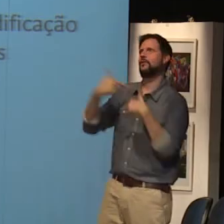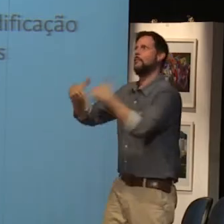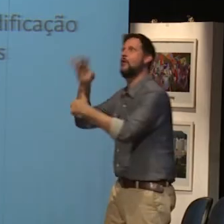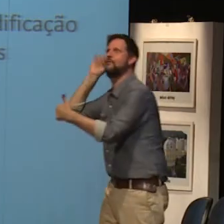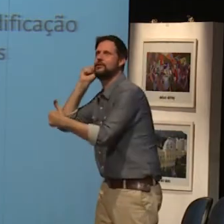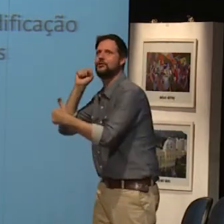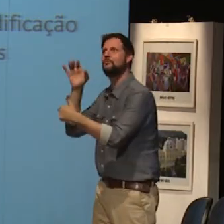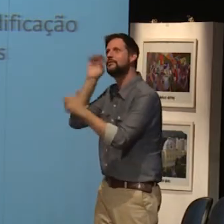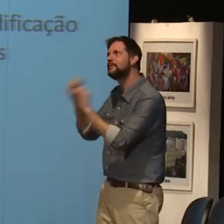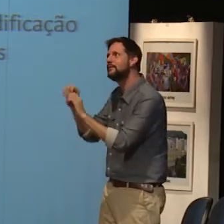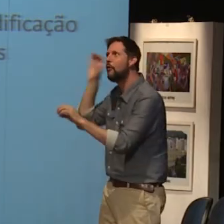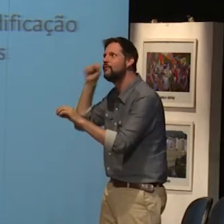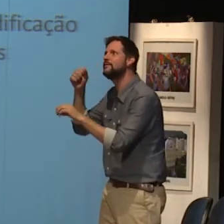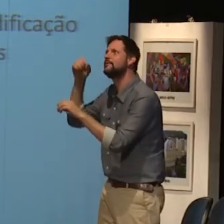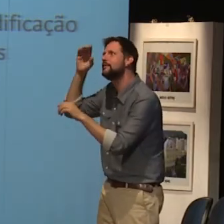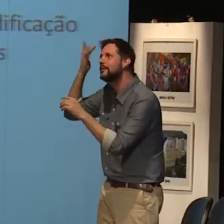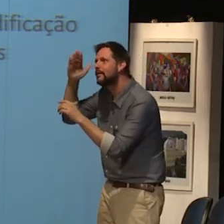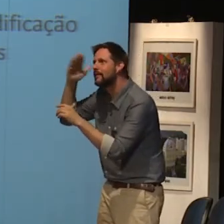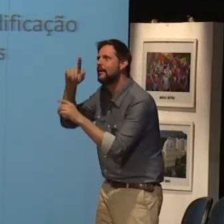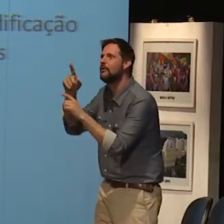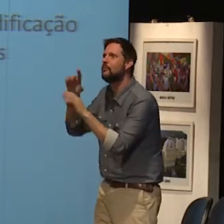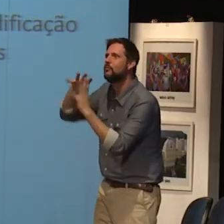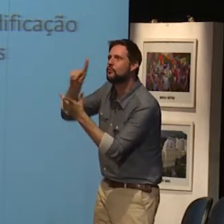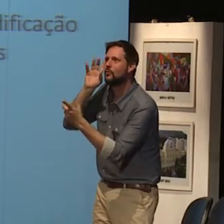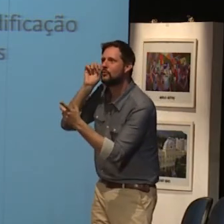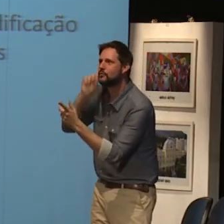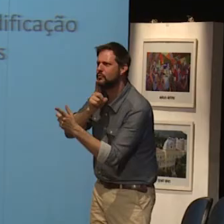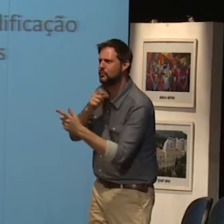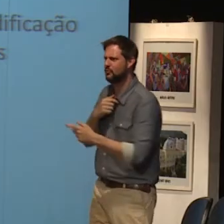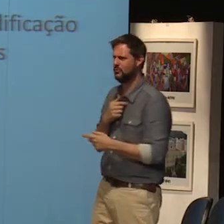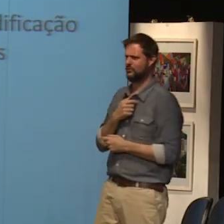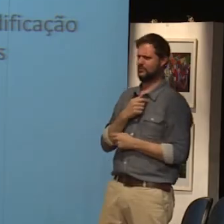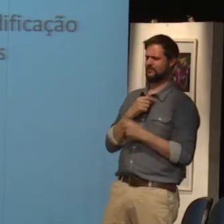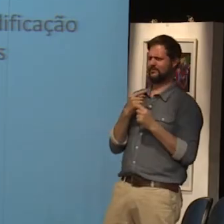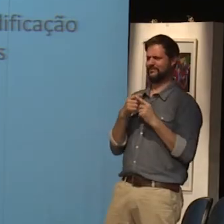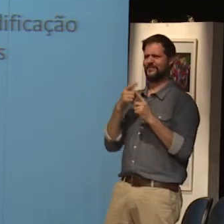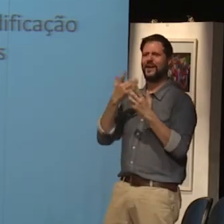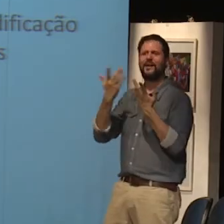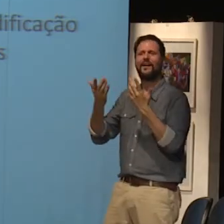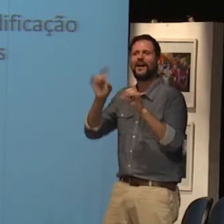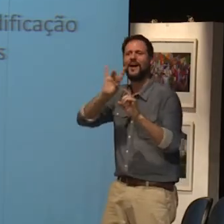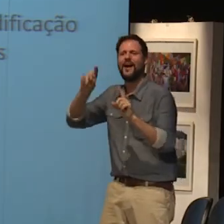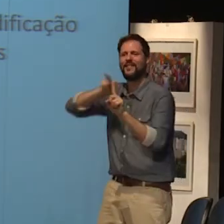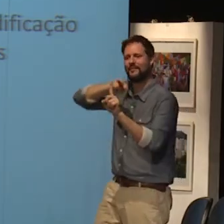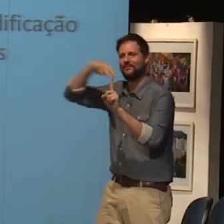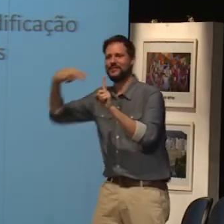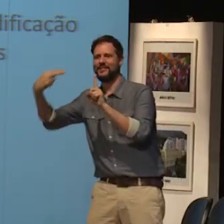pedagogia bilíngue, eu vou trabalhar com ouvinte. Eu vou ensinar para o ouvinte entender o mundo surdo. Mas